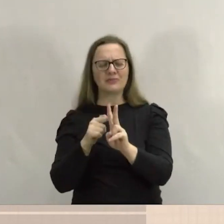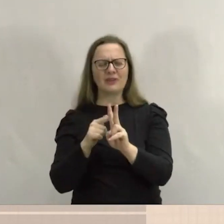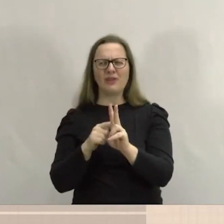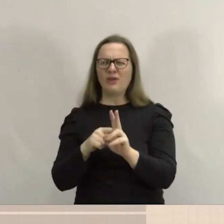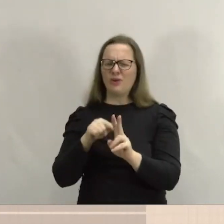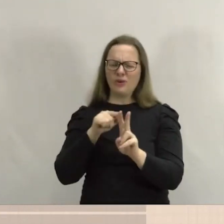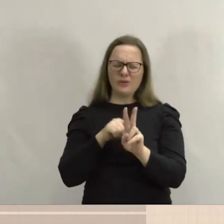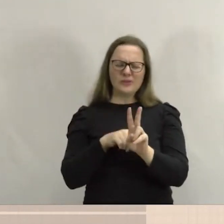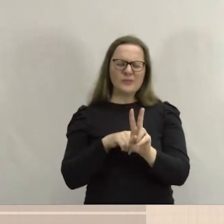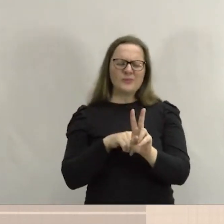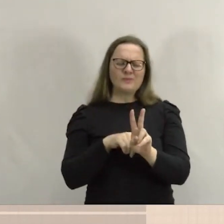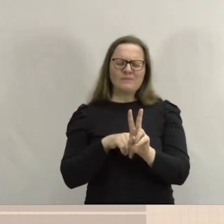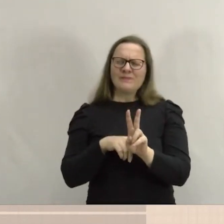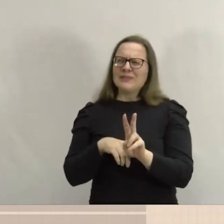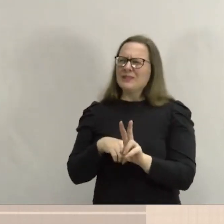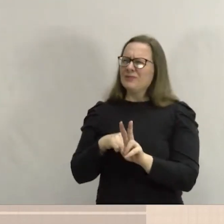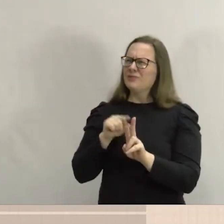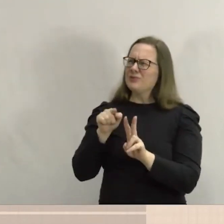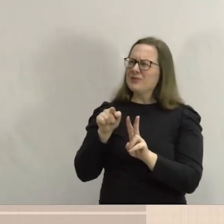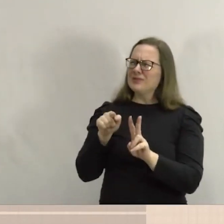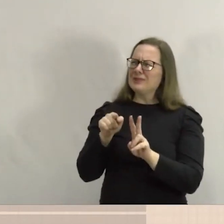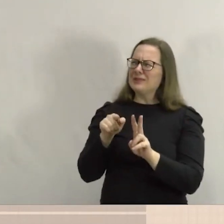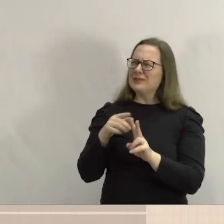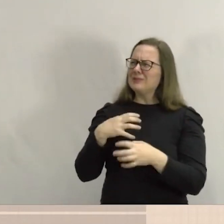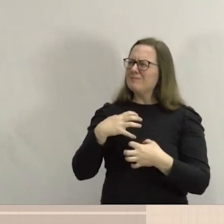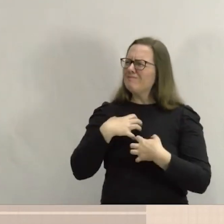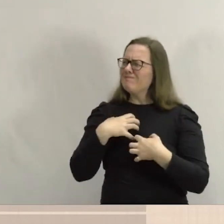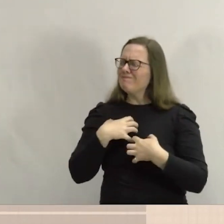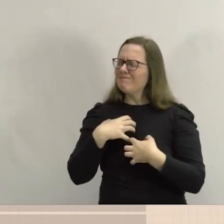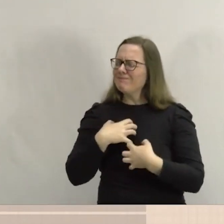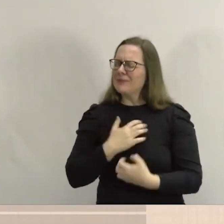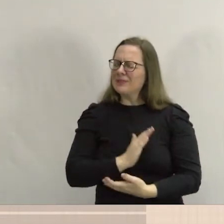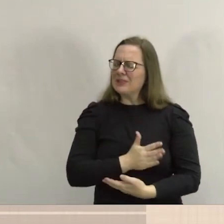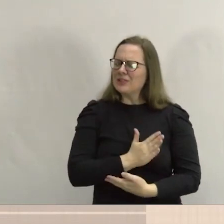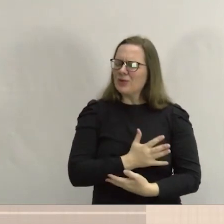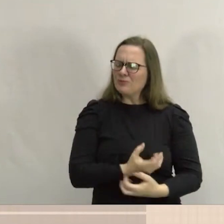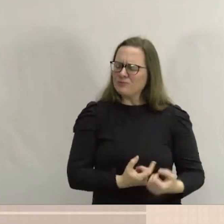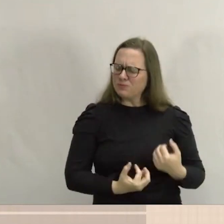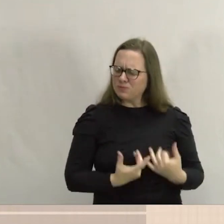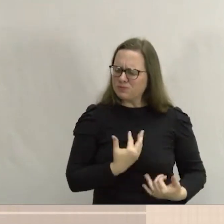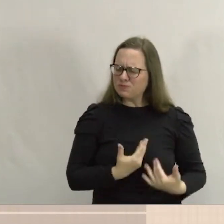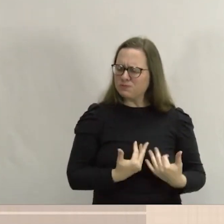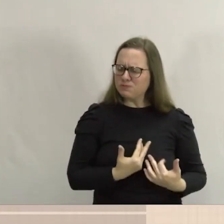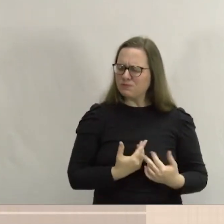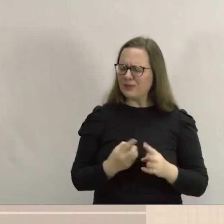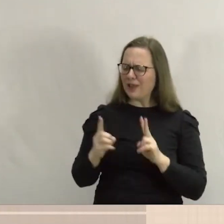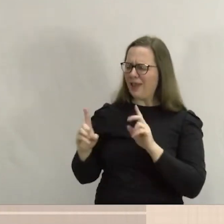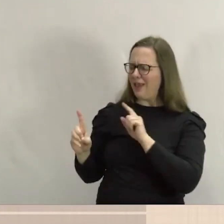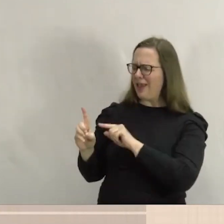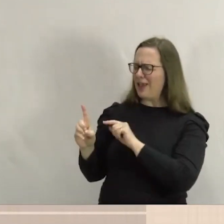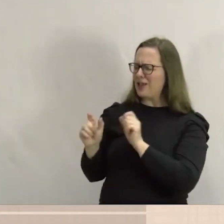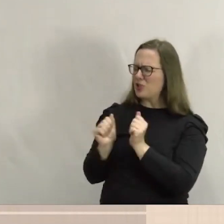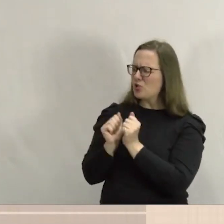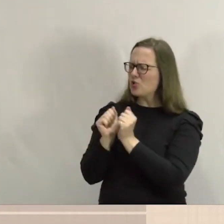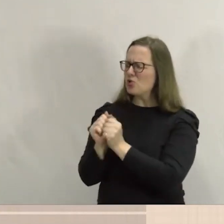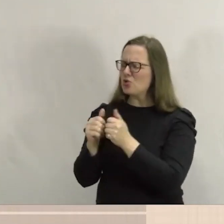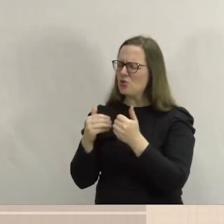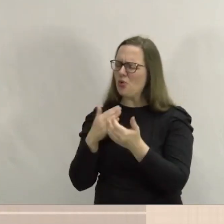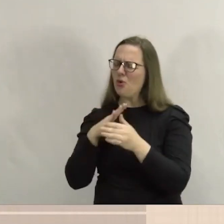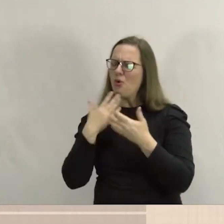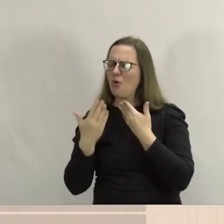porventura não nos ardia o coração quando ele pelo caminho nos